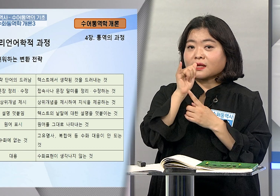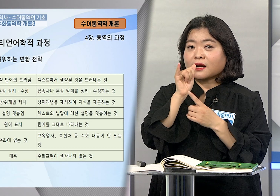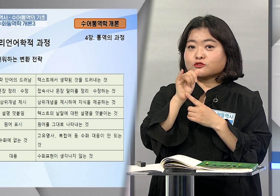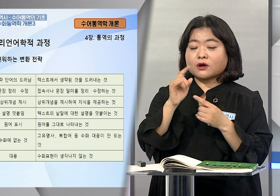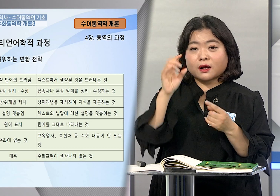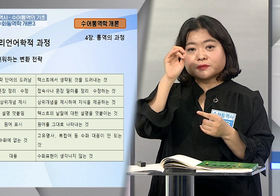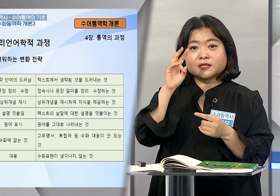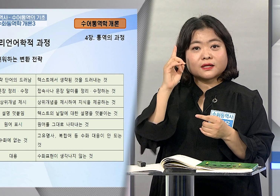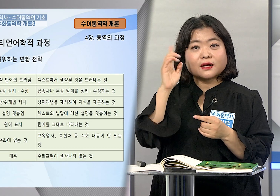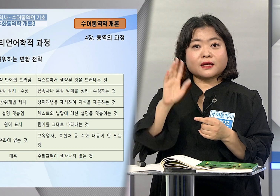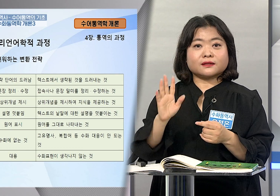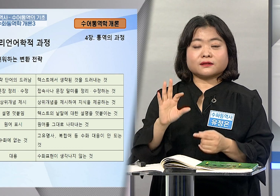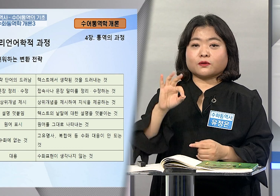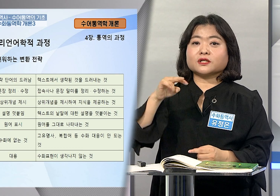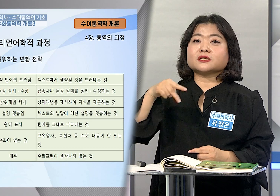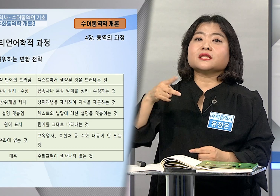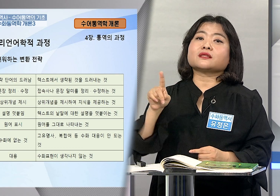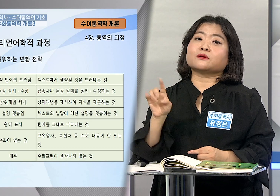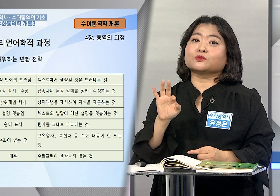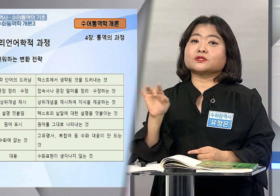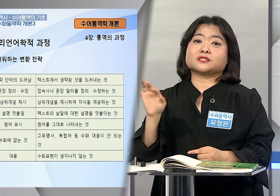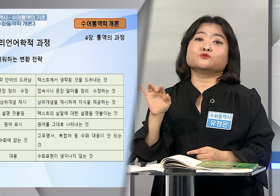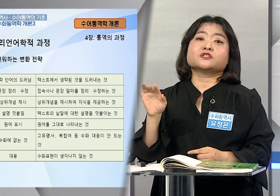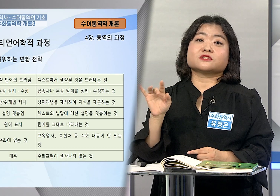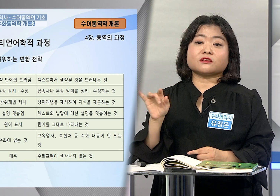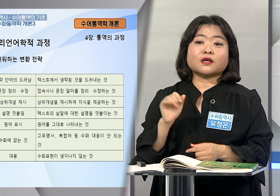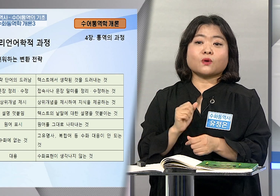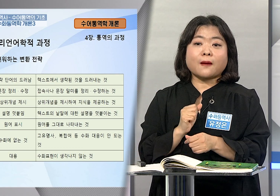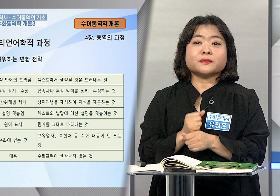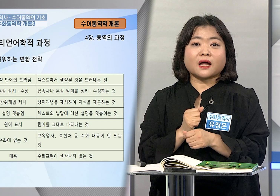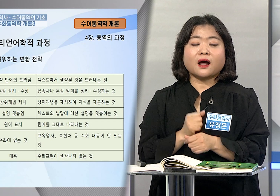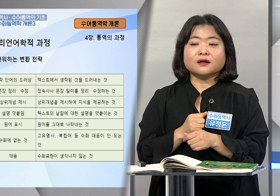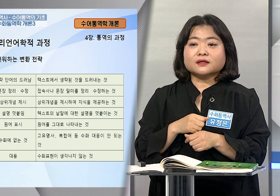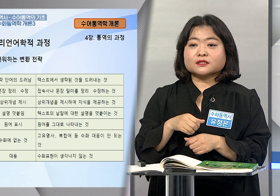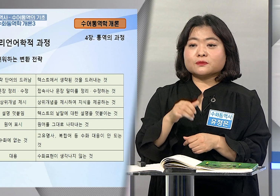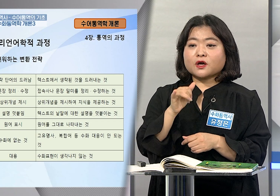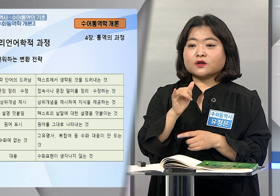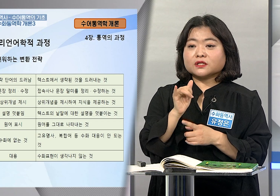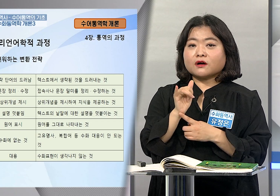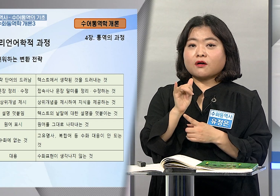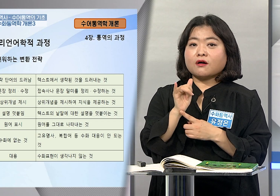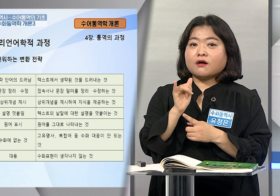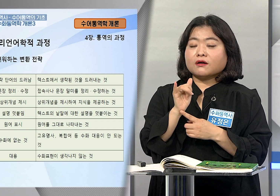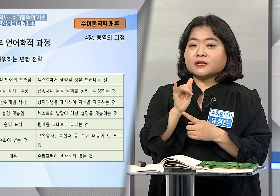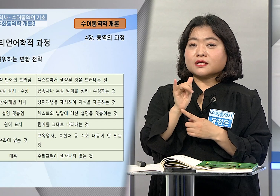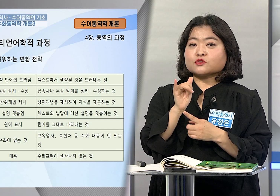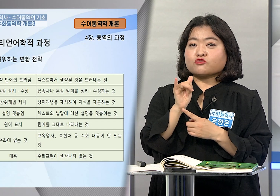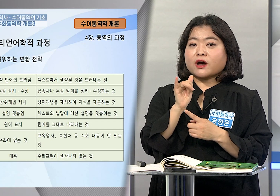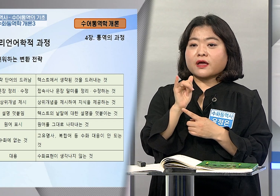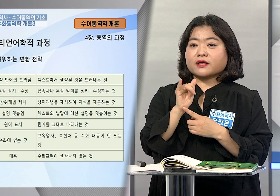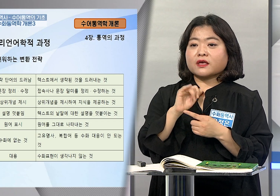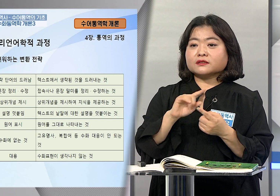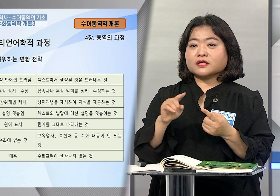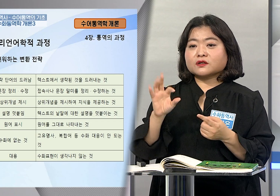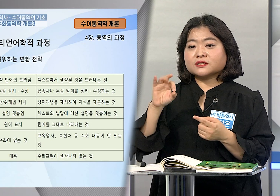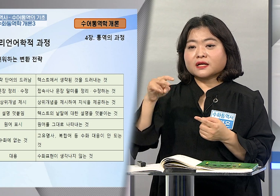있다라는 수화가 갑자기 생각이 안 났대요. 그래서 있다를 모두 지문자를 썼다고 합니다. 그러면 이 수화에 대응해서 그냥